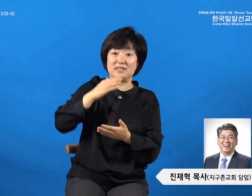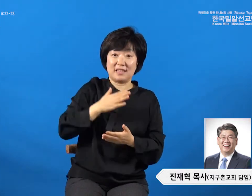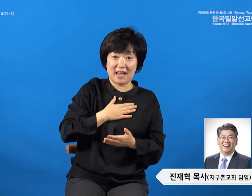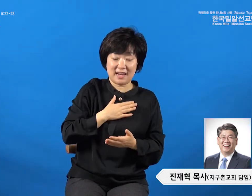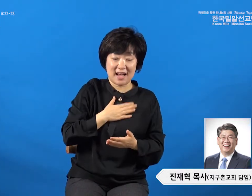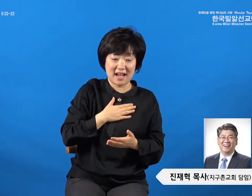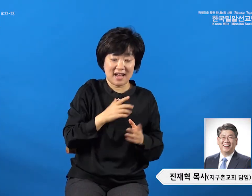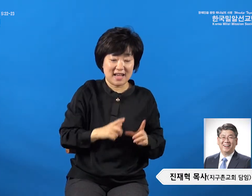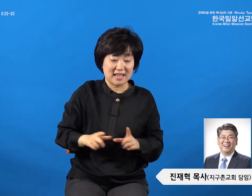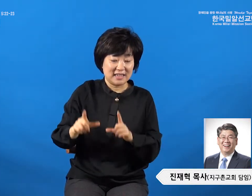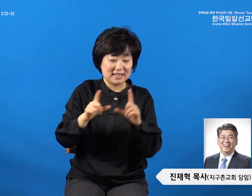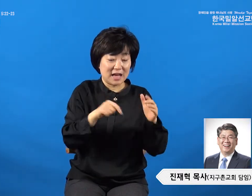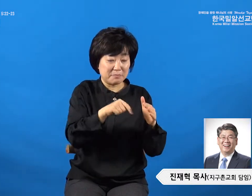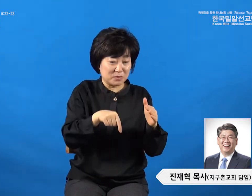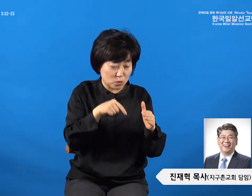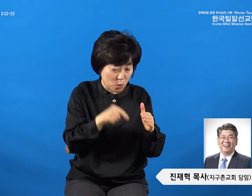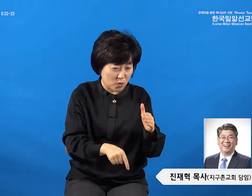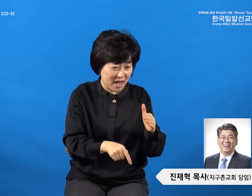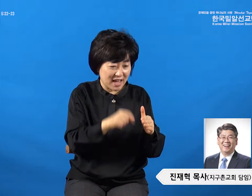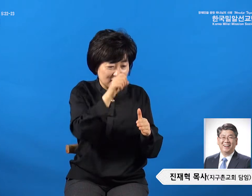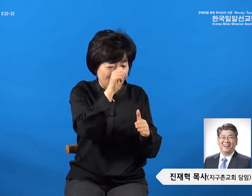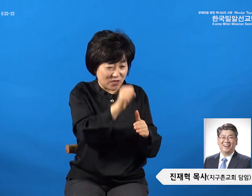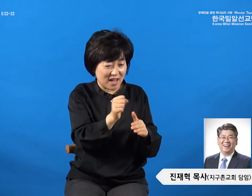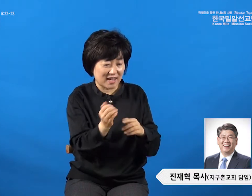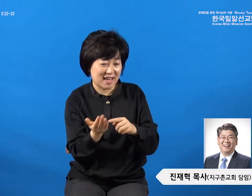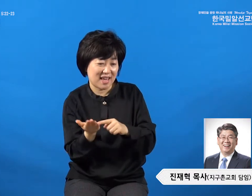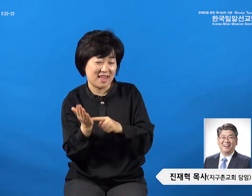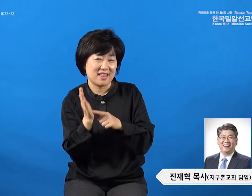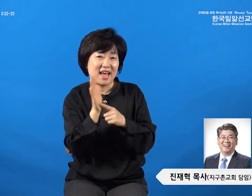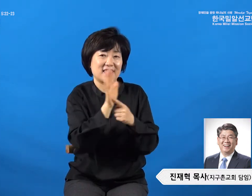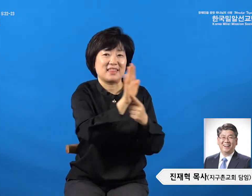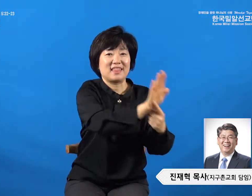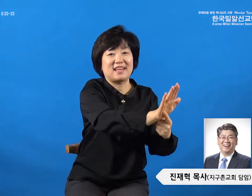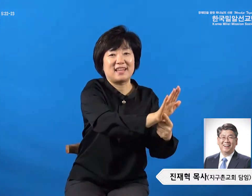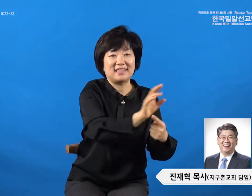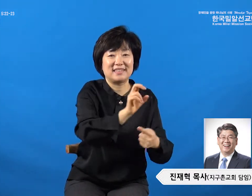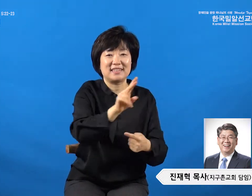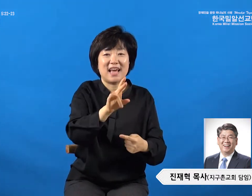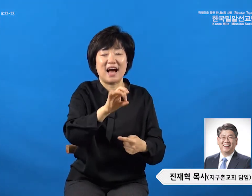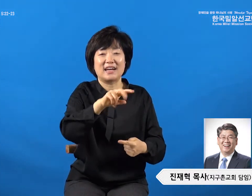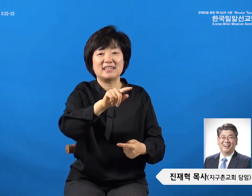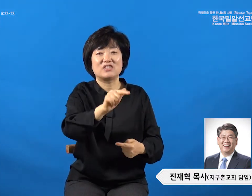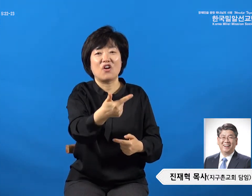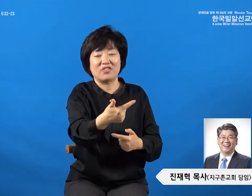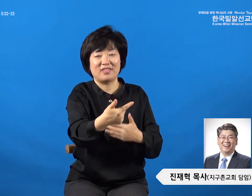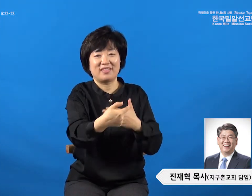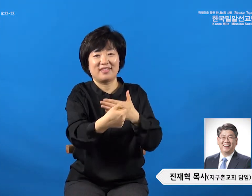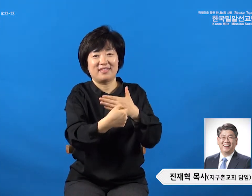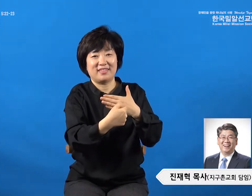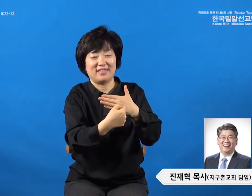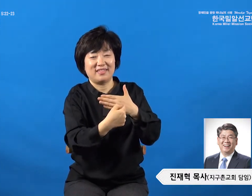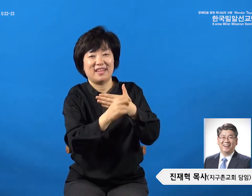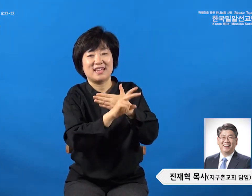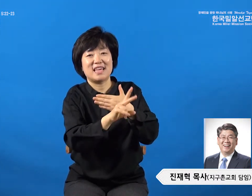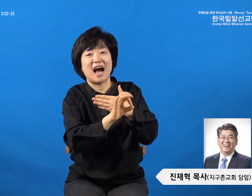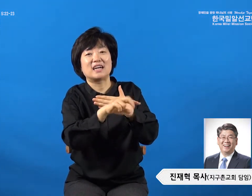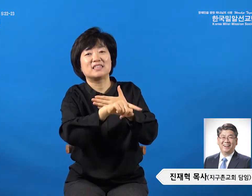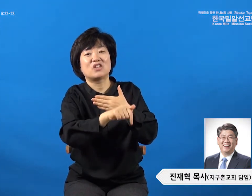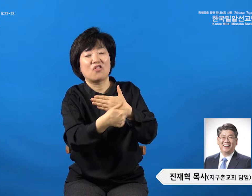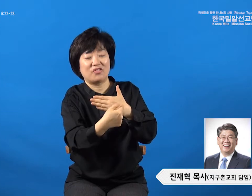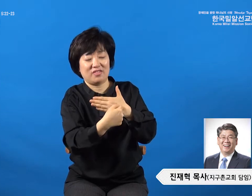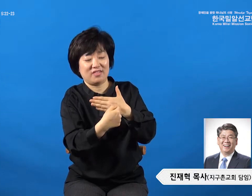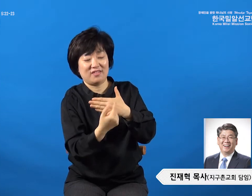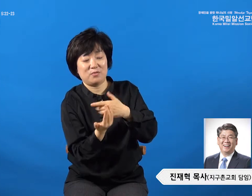우리가 삶 속에 선한 행실로 나타나는 양선, 이것이